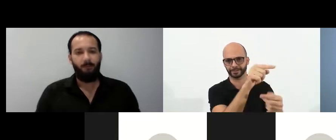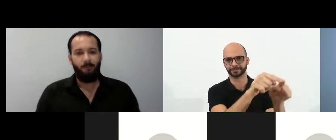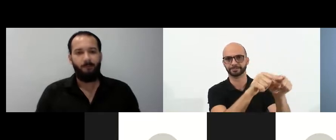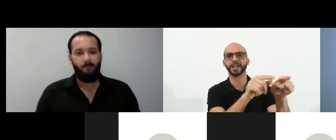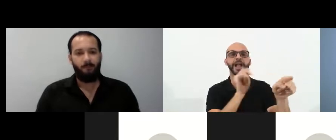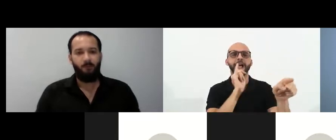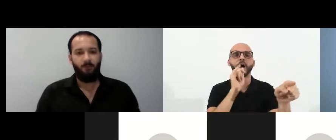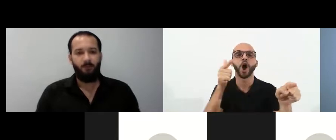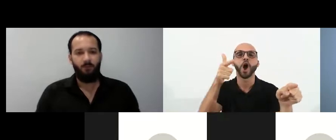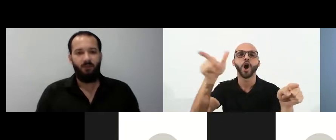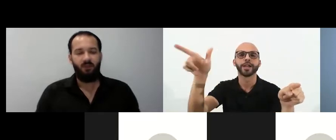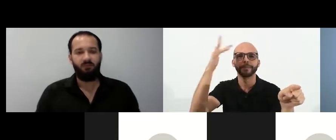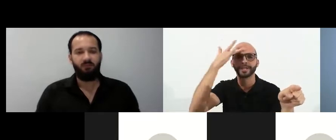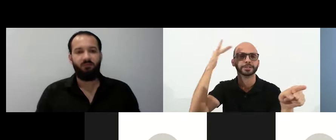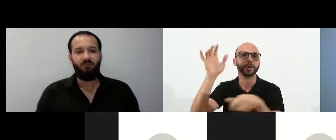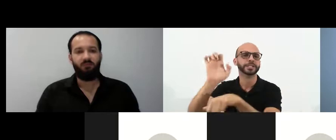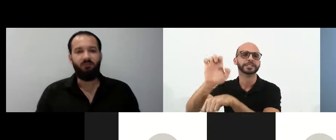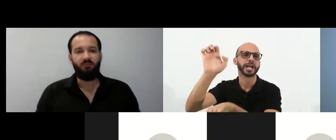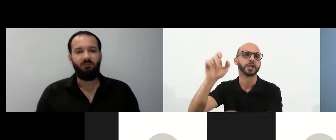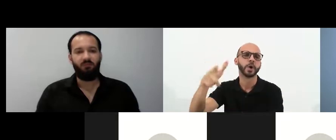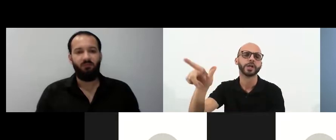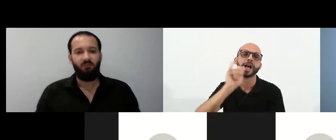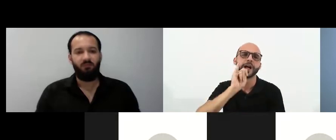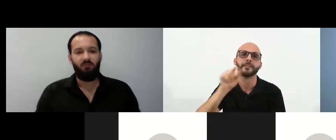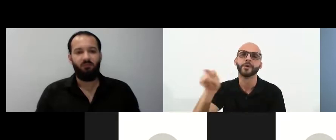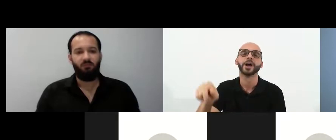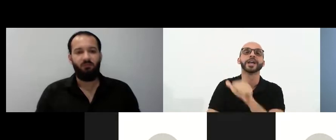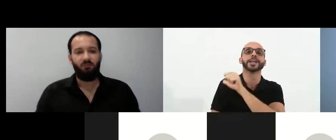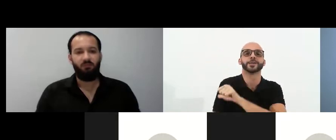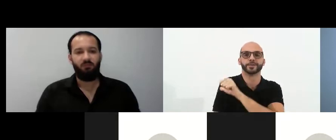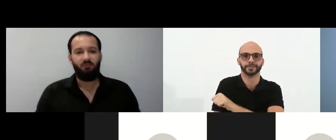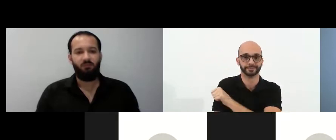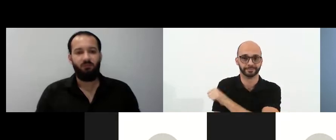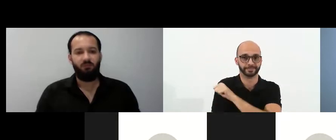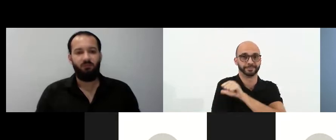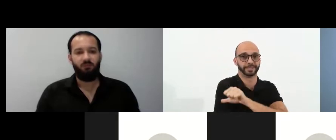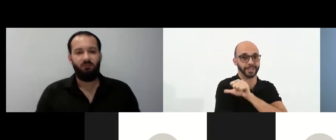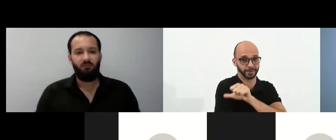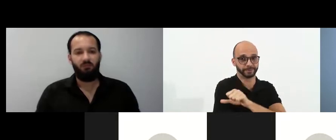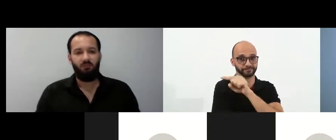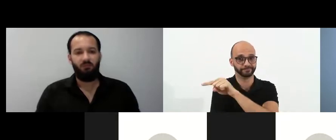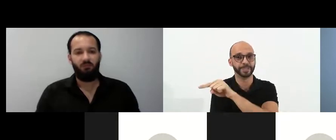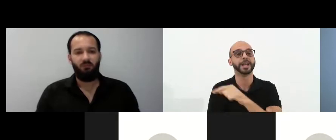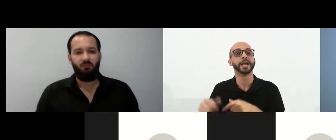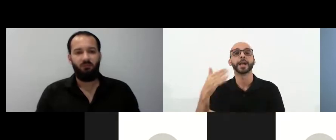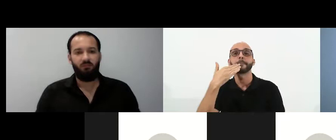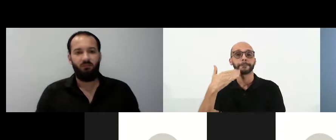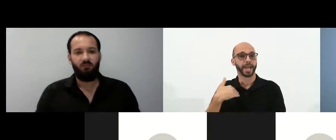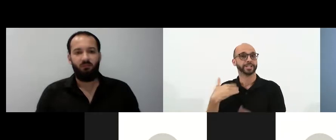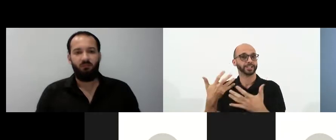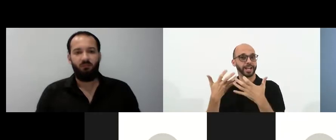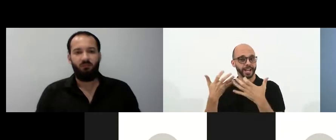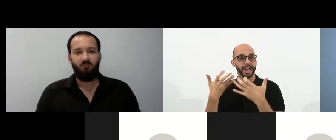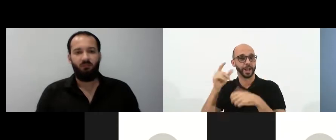estudar, fazer esses mini cursos em casa. E aí outras pessoas de outros estados também, como por exemplo no Rio,